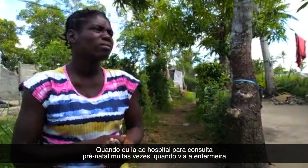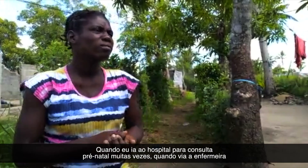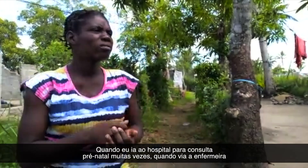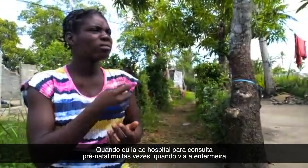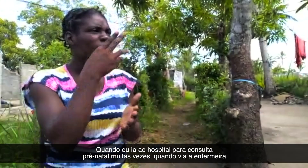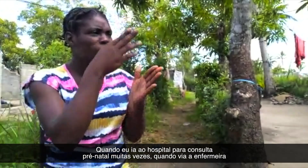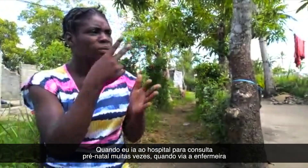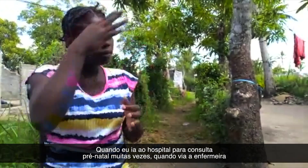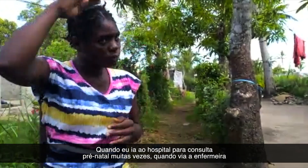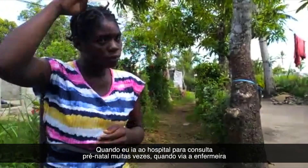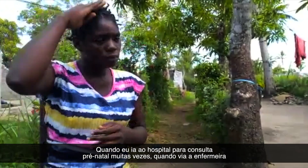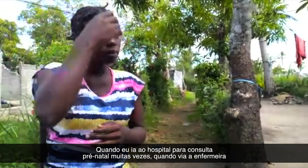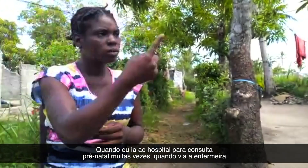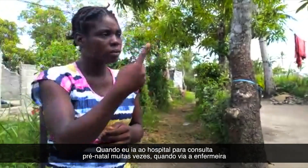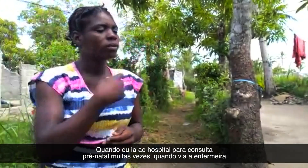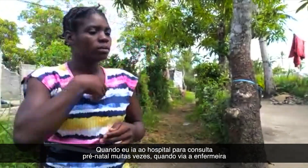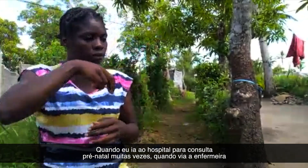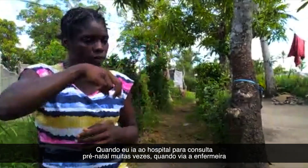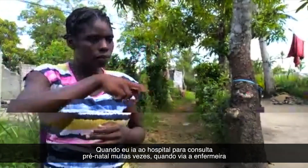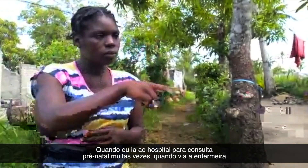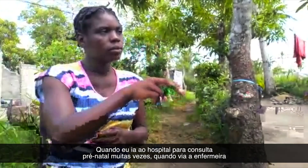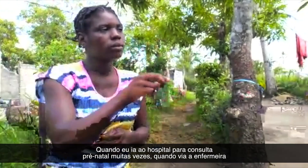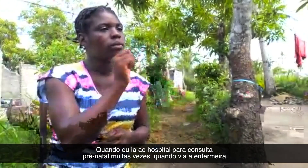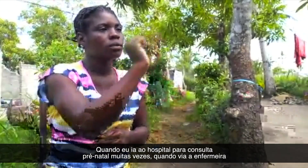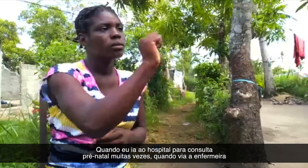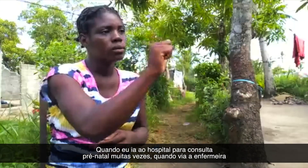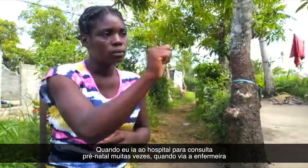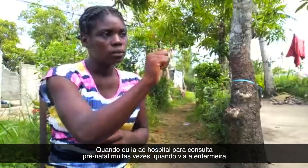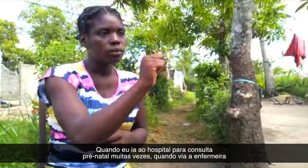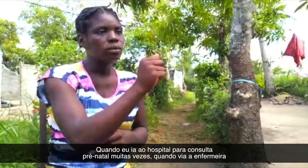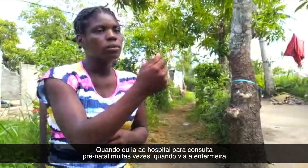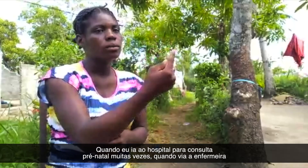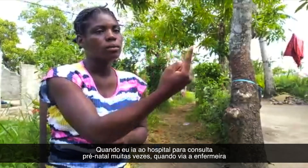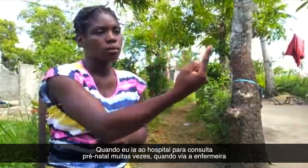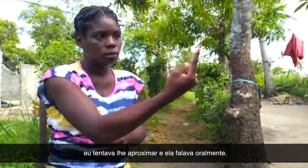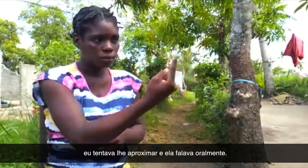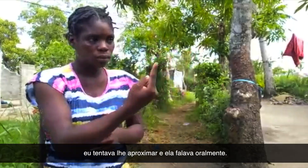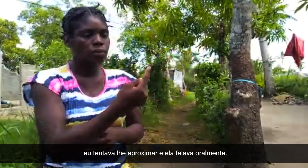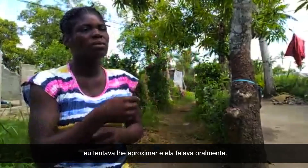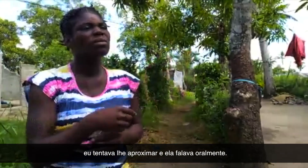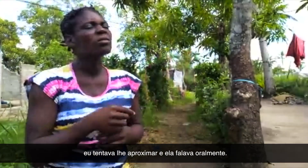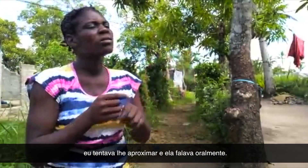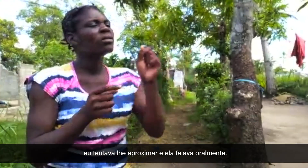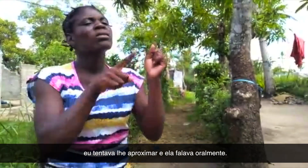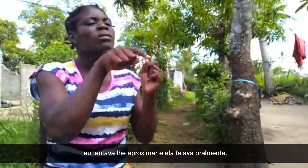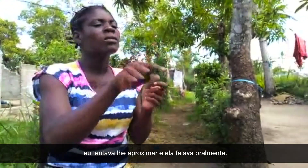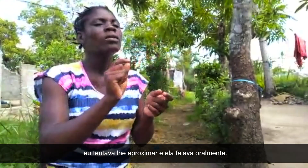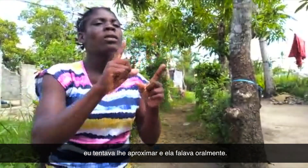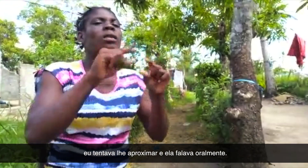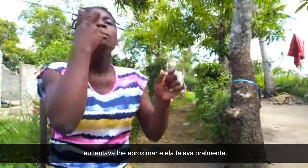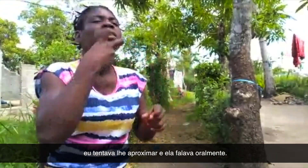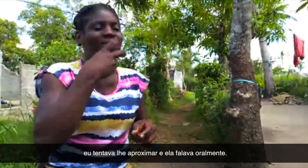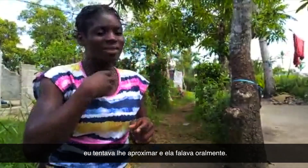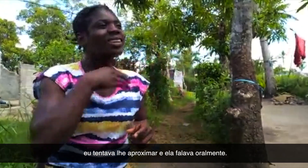Quando eu ia ao hospital para a consulta pré-natal, muitas vezes quando vi a enfermeira, eu tentava-lhe aproximar